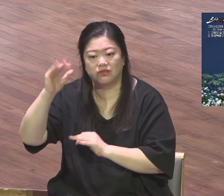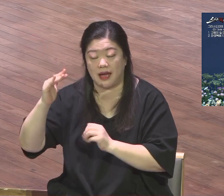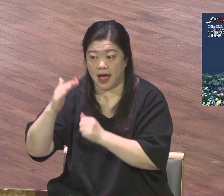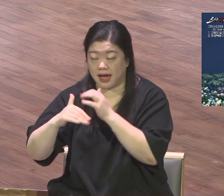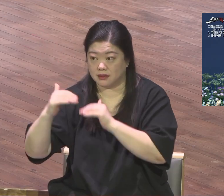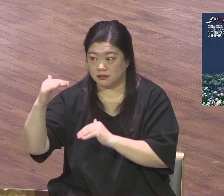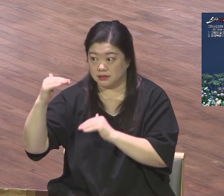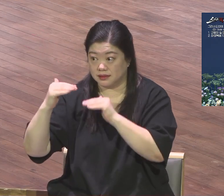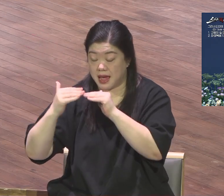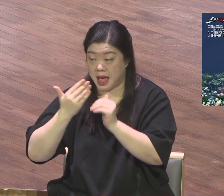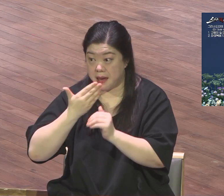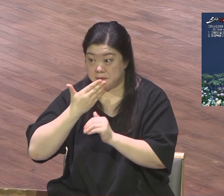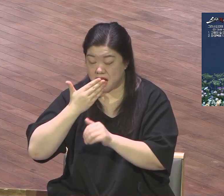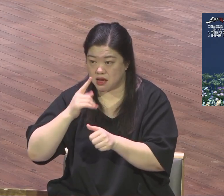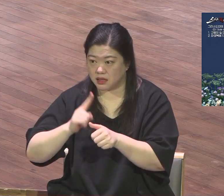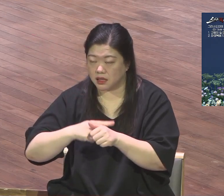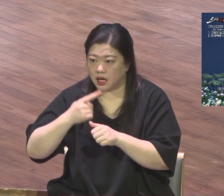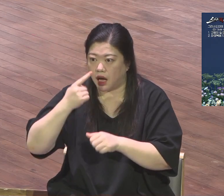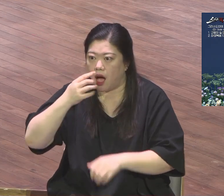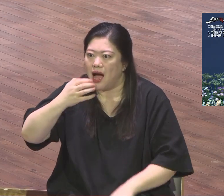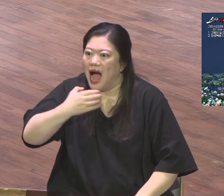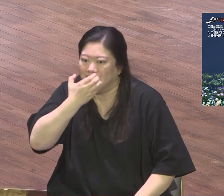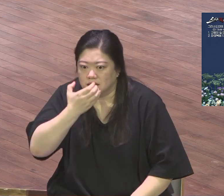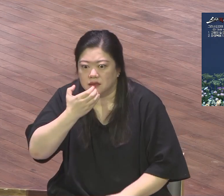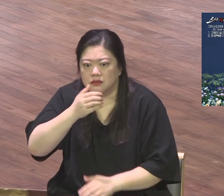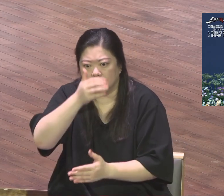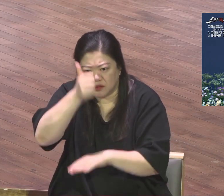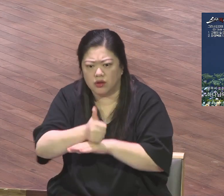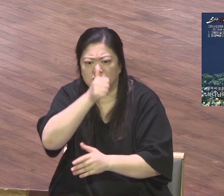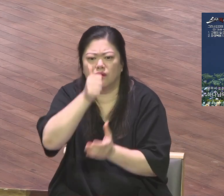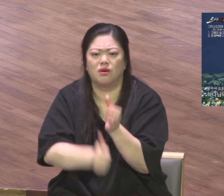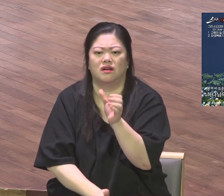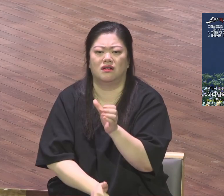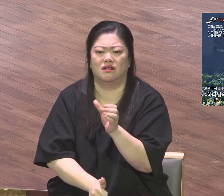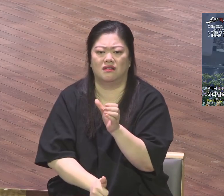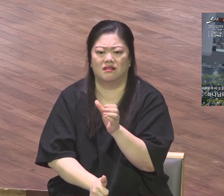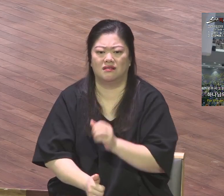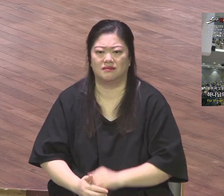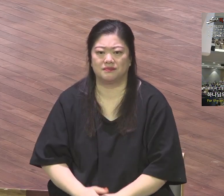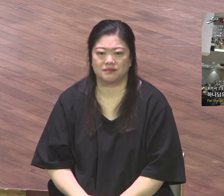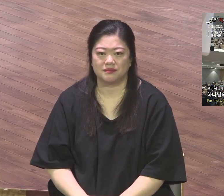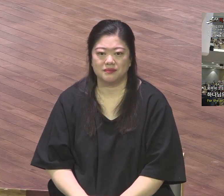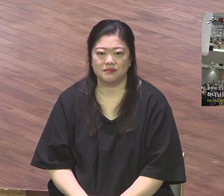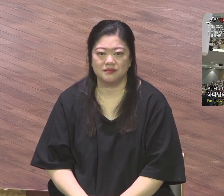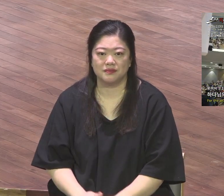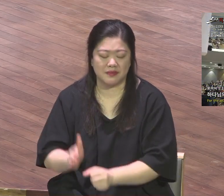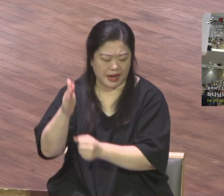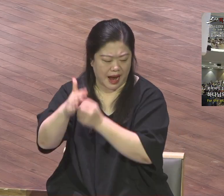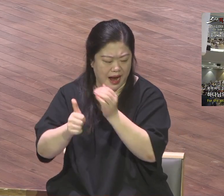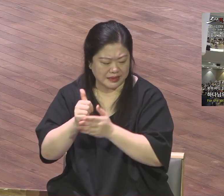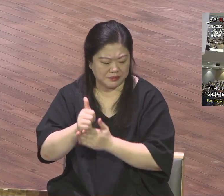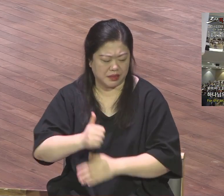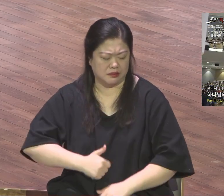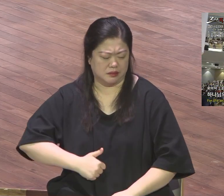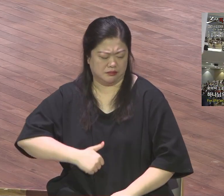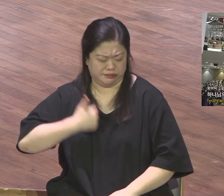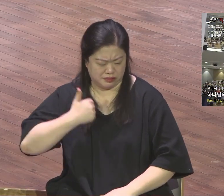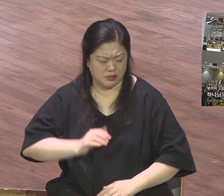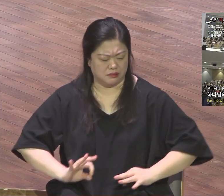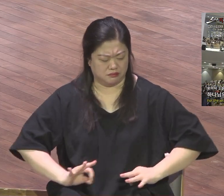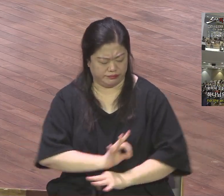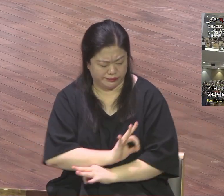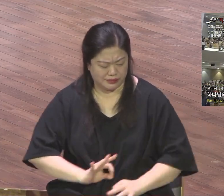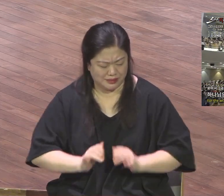정리를 합니다. 로마서 1장 18절 이하에 보니까 하나님의 진노가 불의로 진리를 막는 사람들의